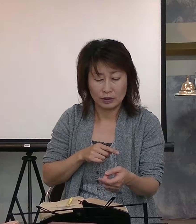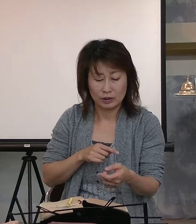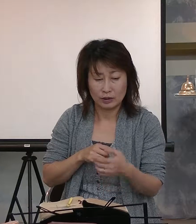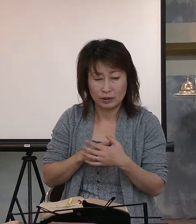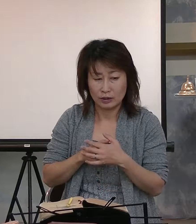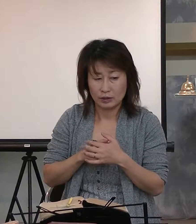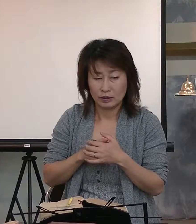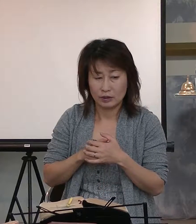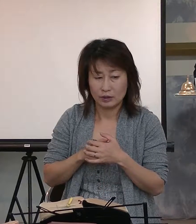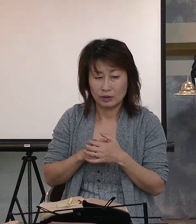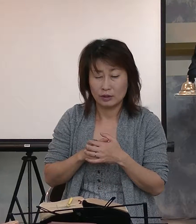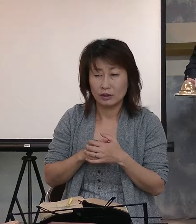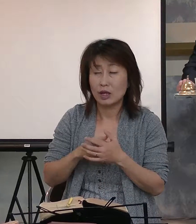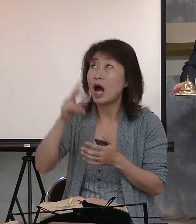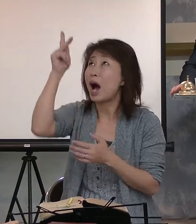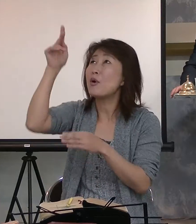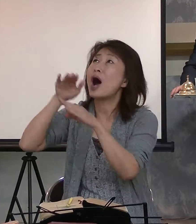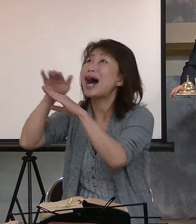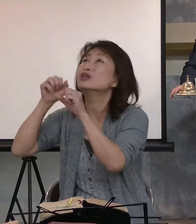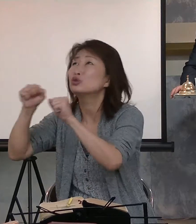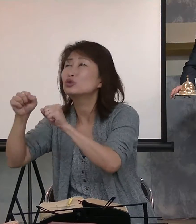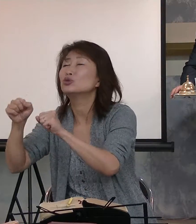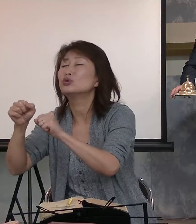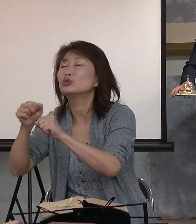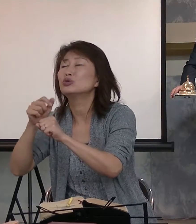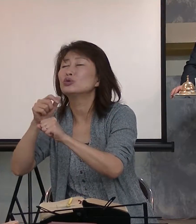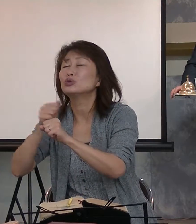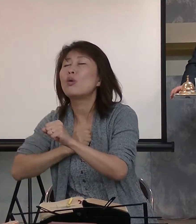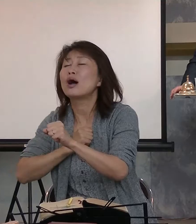に誤解してるんですね。